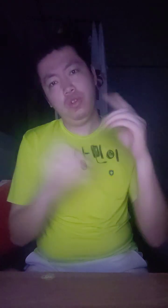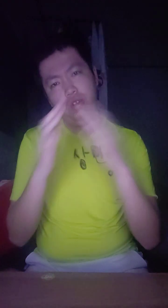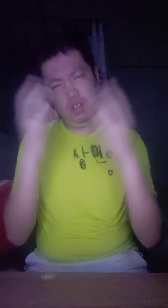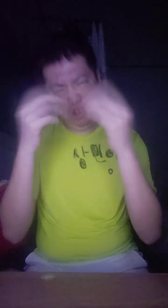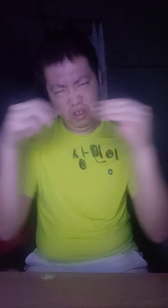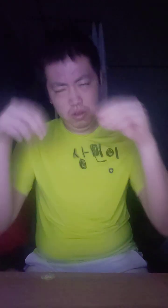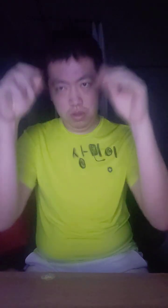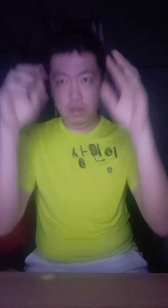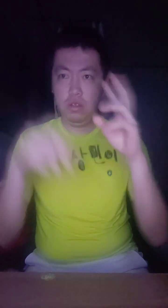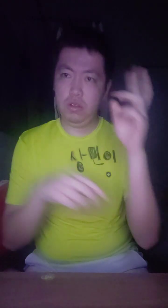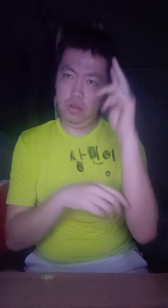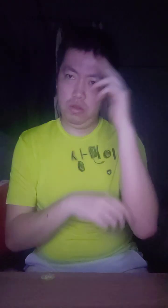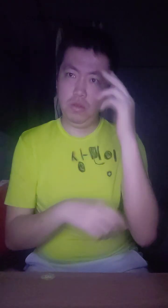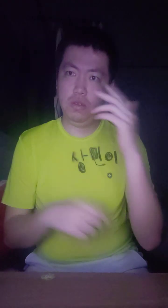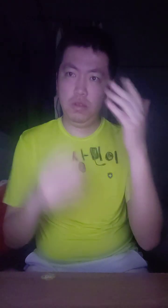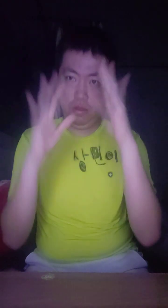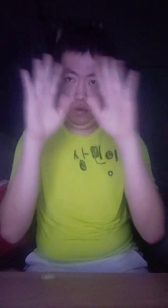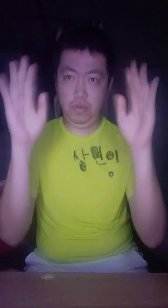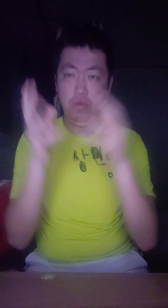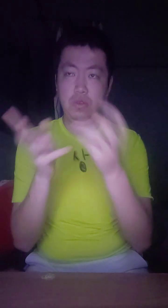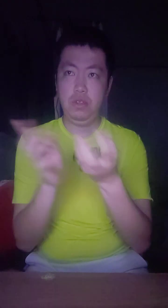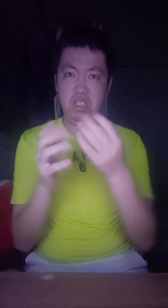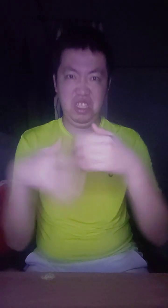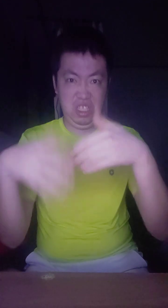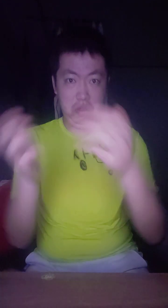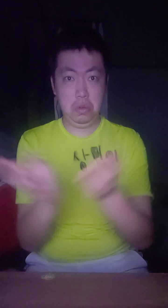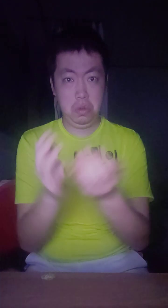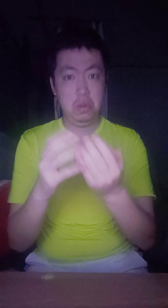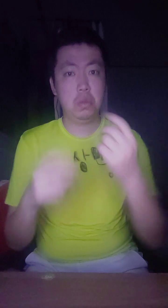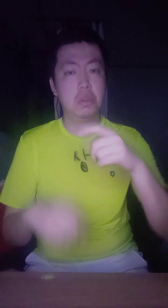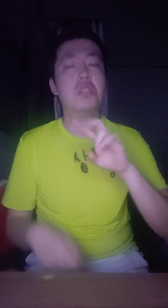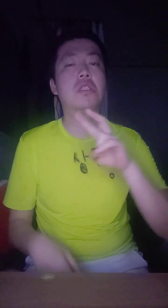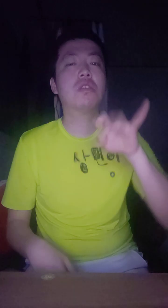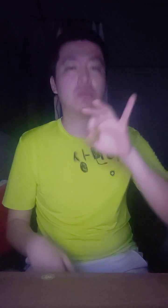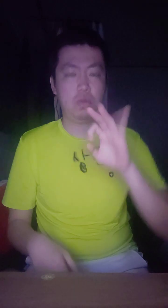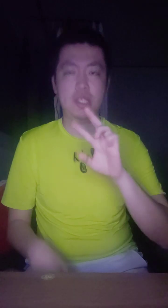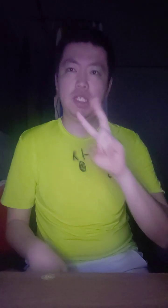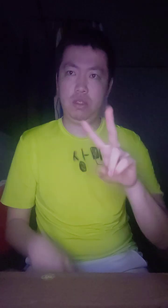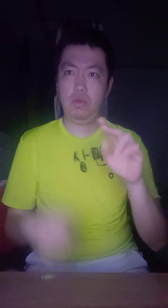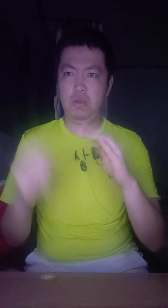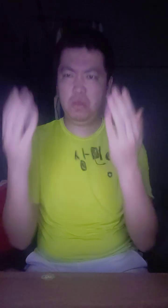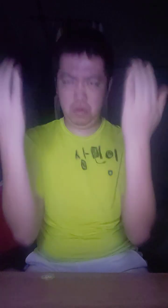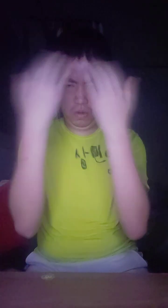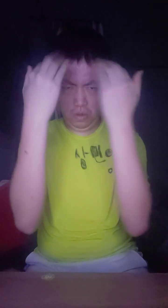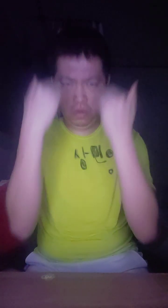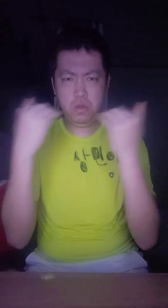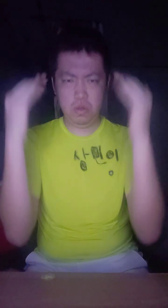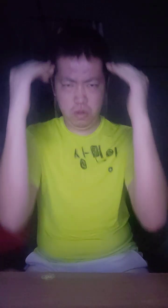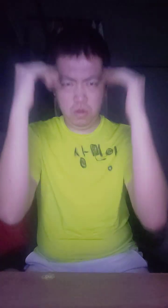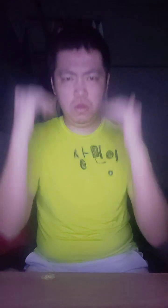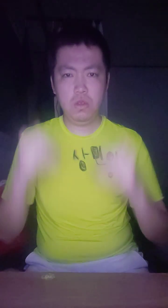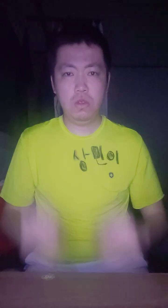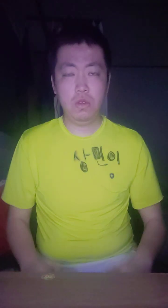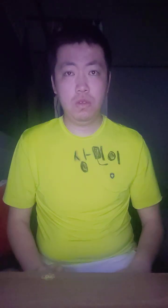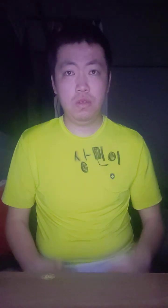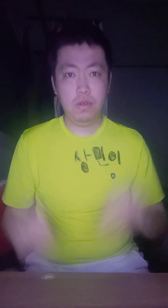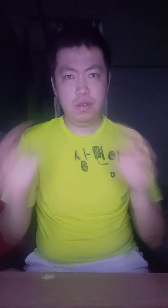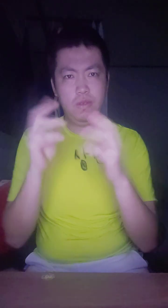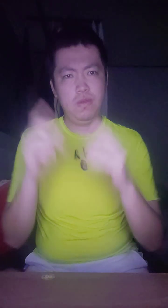전체가 정전됐습니다. 어젯밤 창원의 최저기온은 25.2도로 열대야였습니다. 돌잡이 아이를 키우며